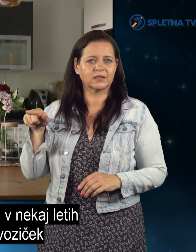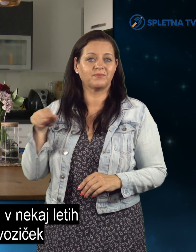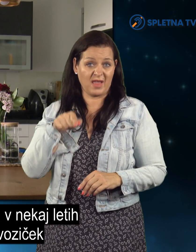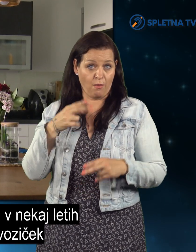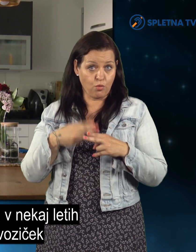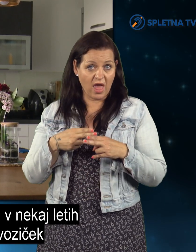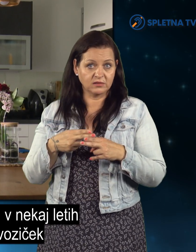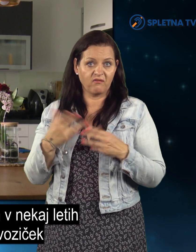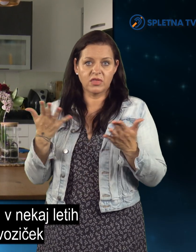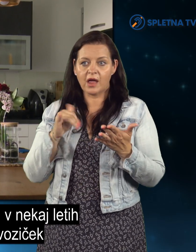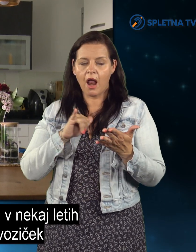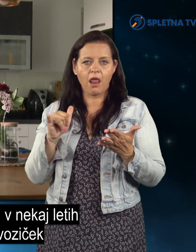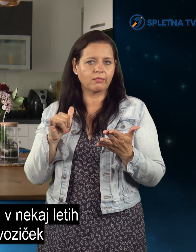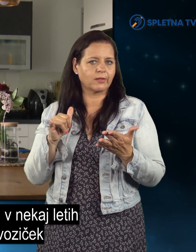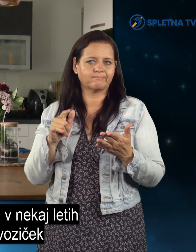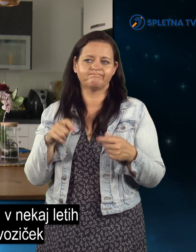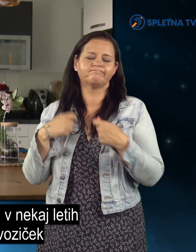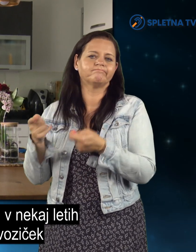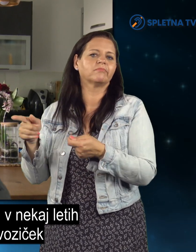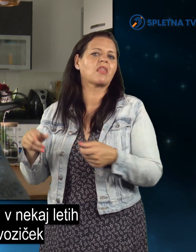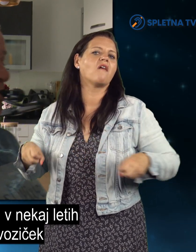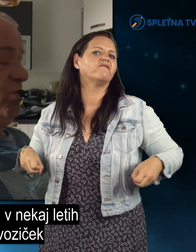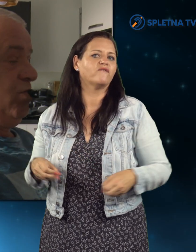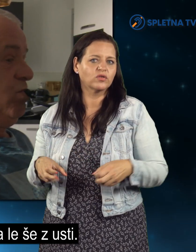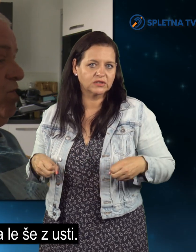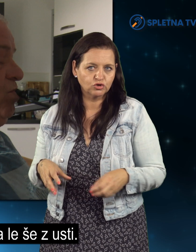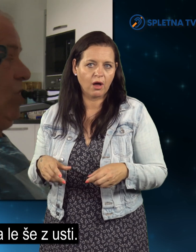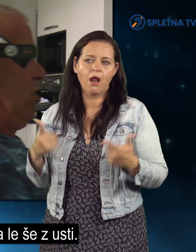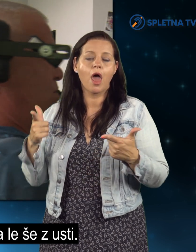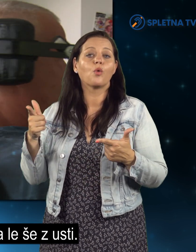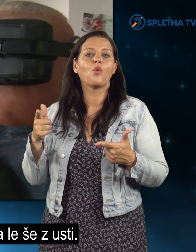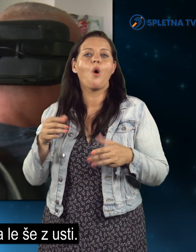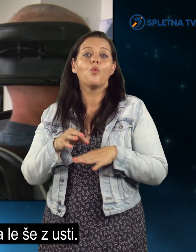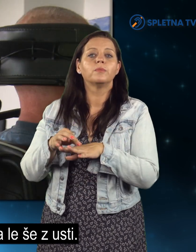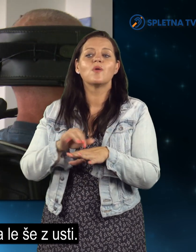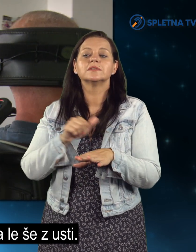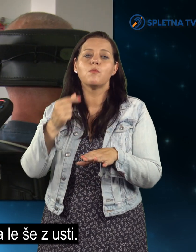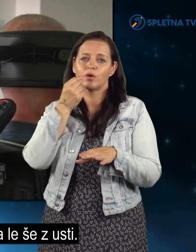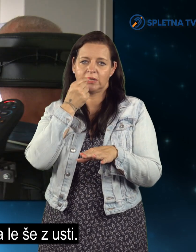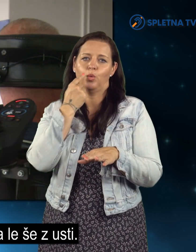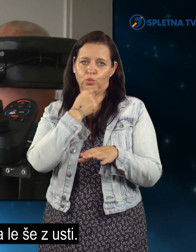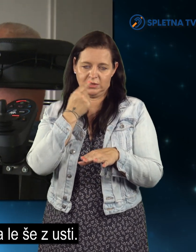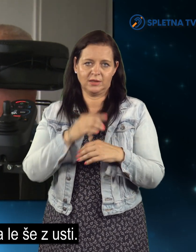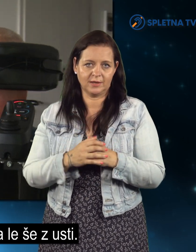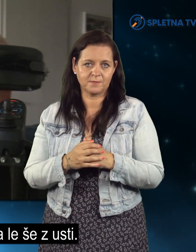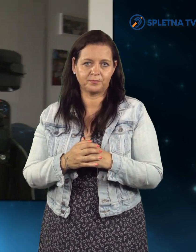Francija je bolezen v nekaj letih priklenila na voziček, ki ga lahko upravlja le še z usti.